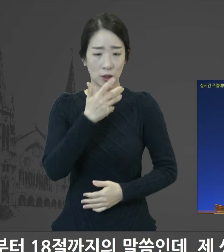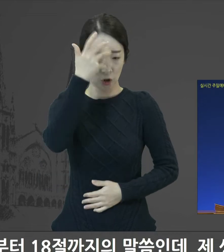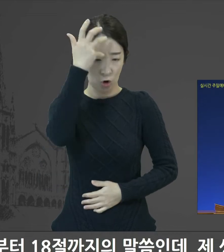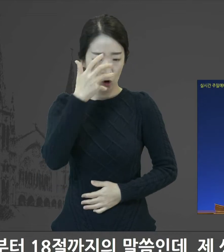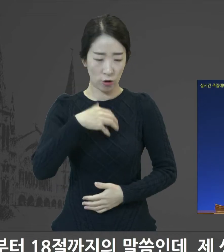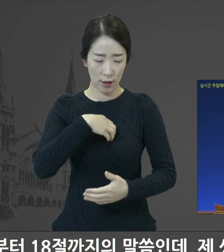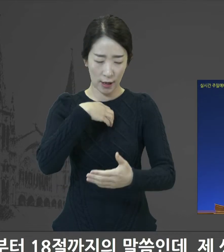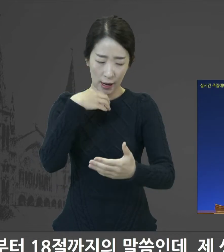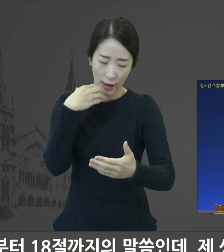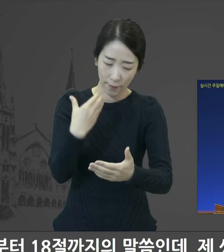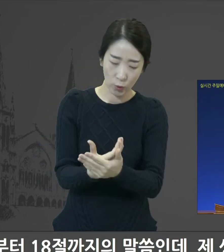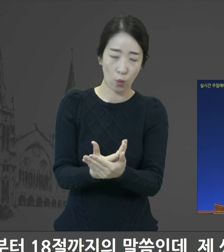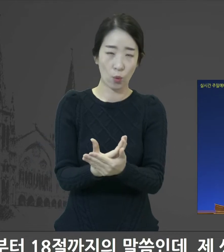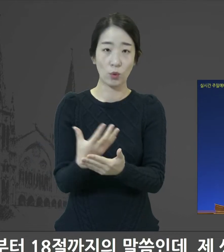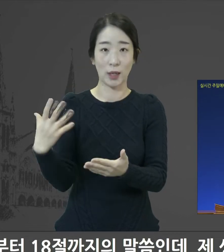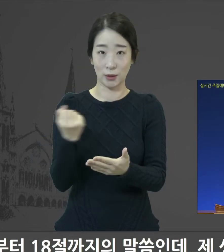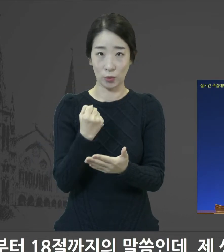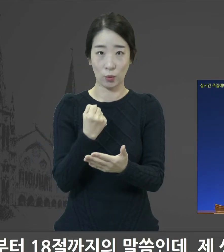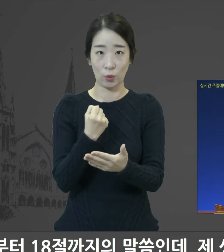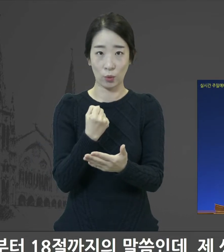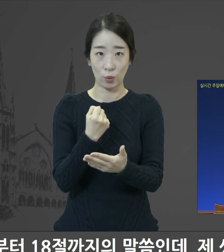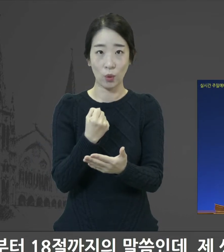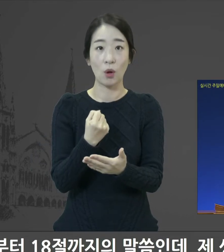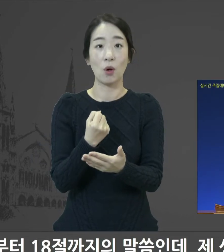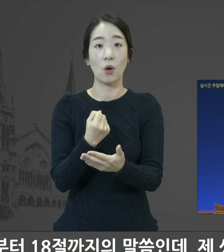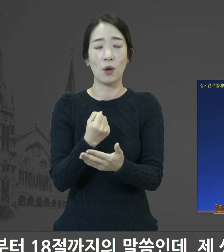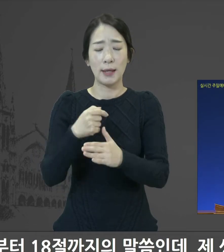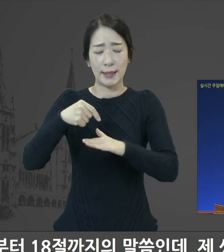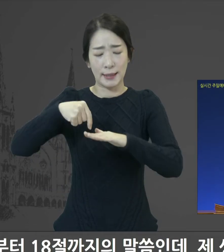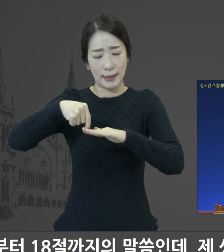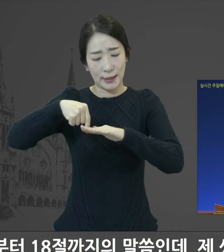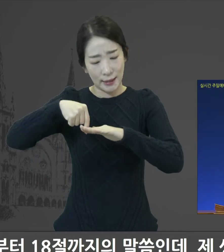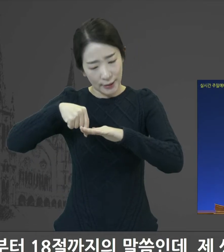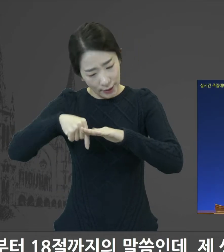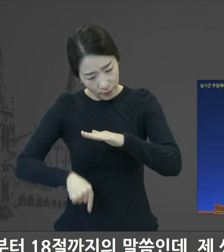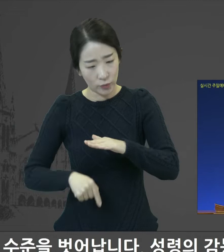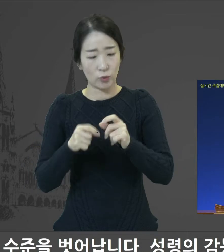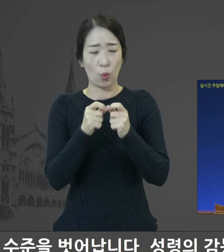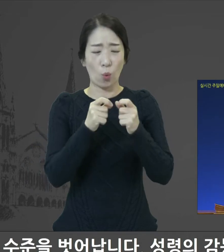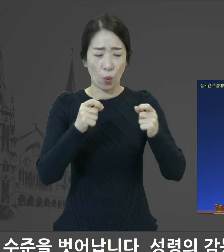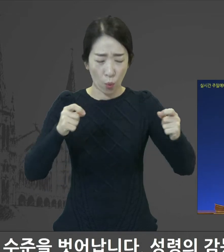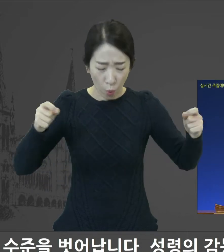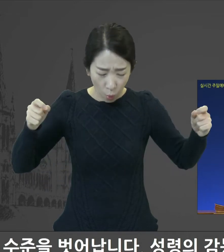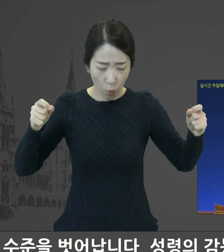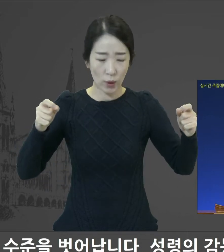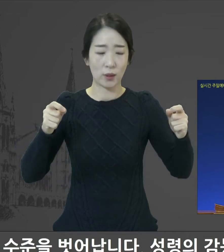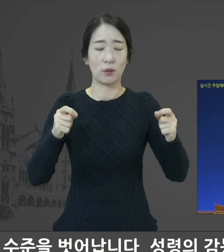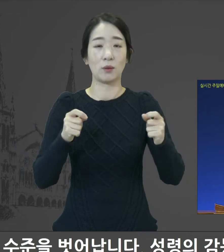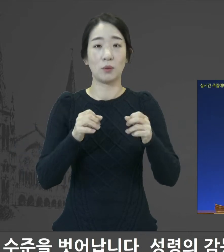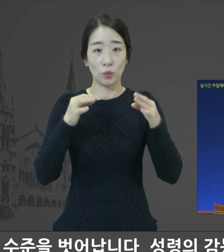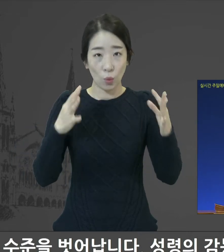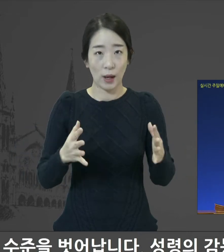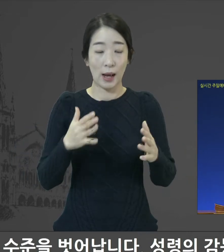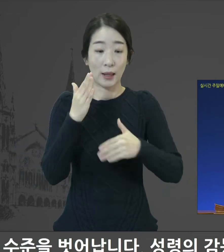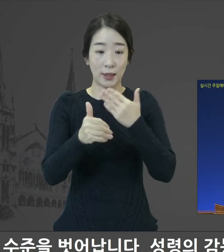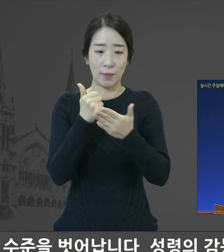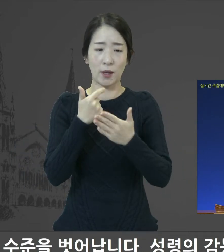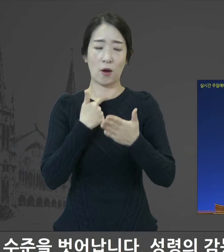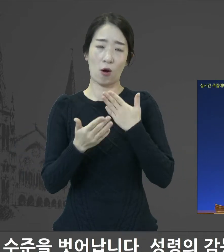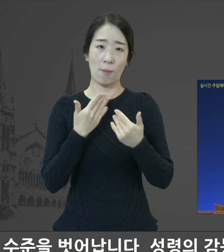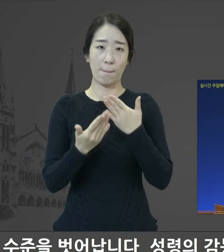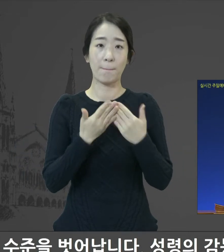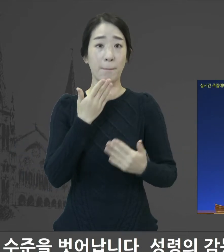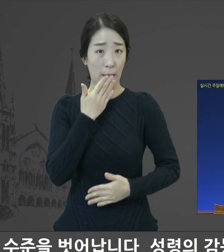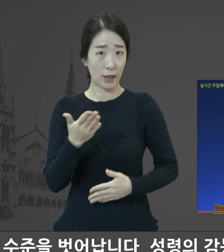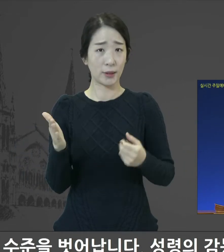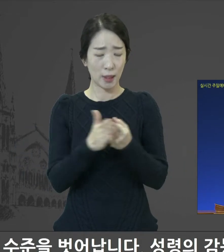받은 사람만이, 그리고 그것도 아주 깊은 오랜 기간 동안 하나님의 역사를 경험한 사람만이 쓸 수 있는 길이죠.